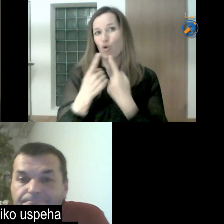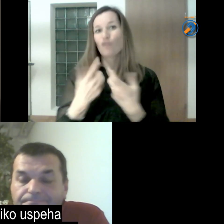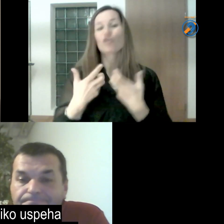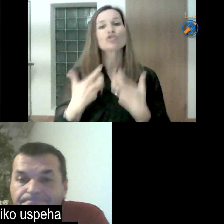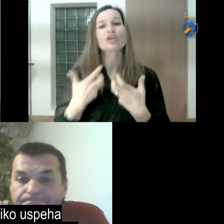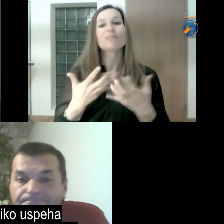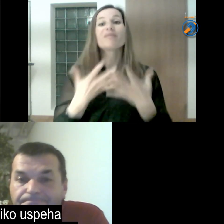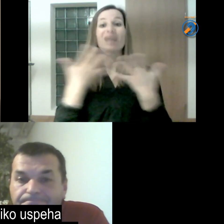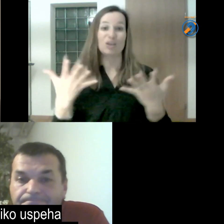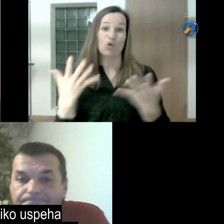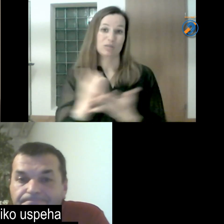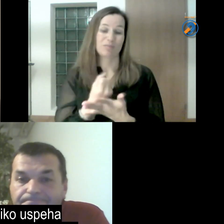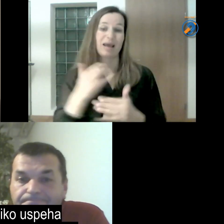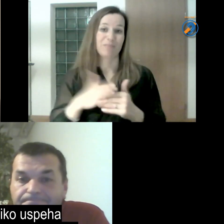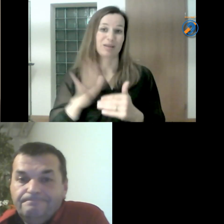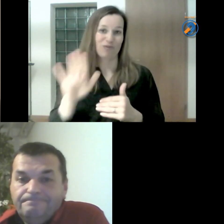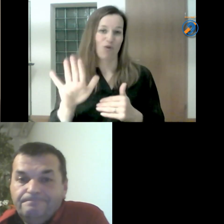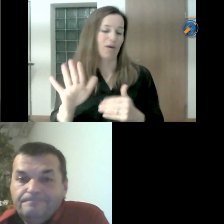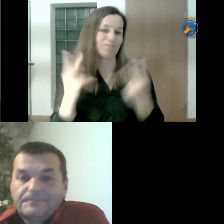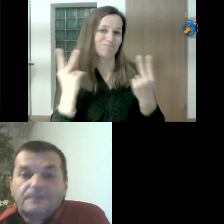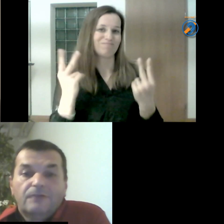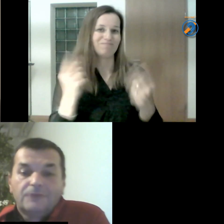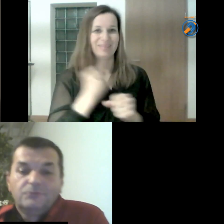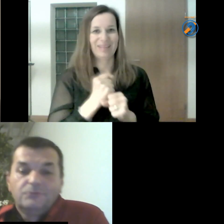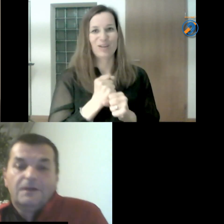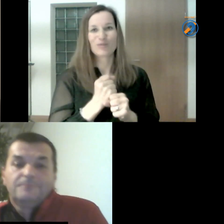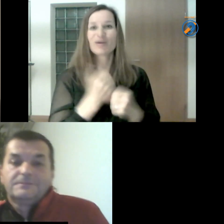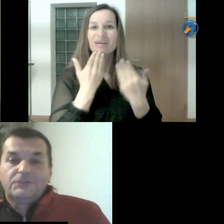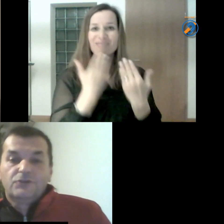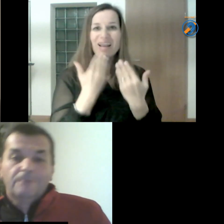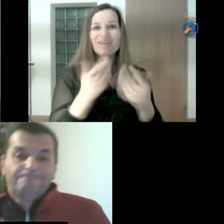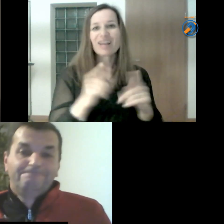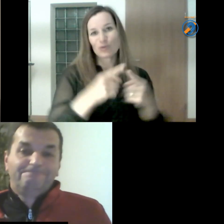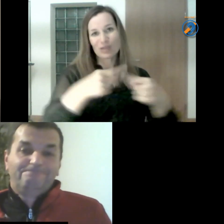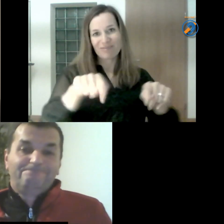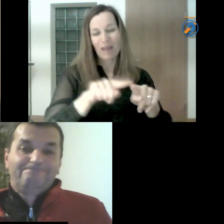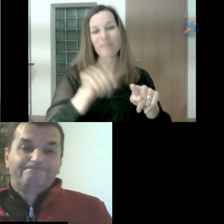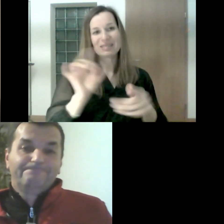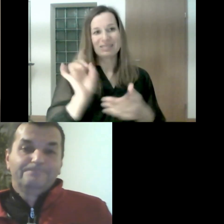veliko uspeha pri tvojem plemenitem delu. Hvala tudi vam, srečno.